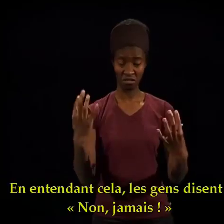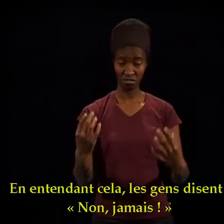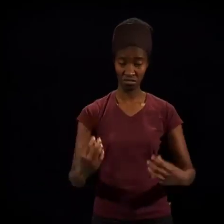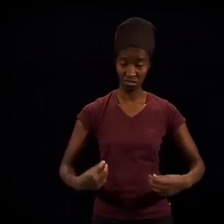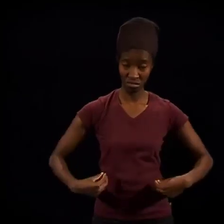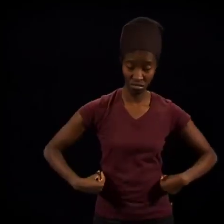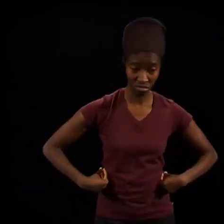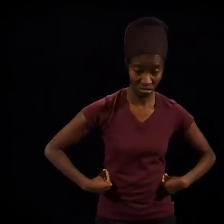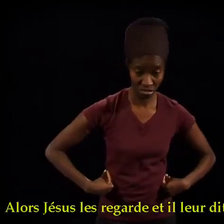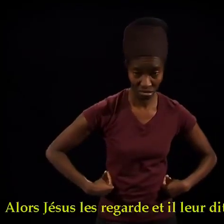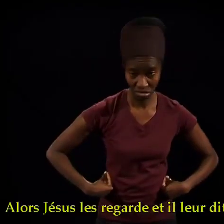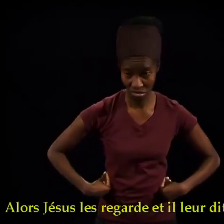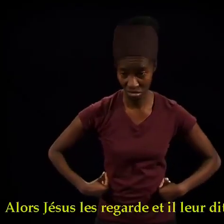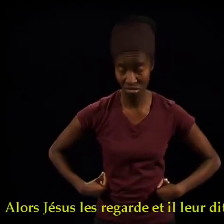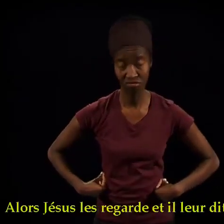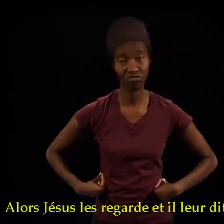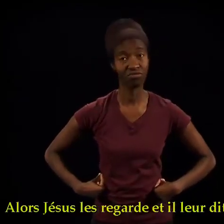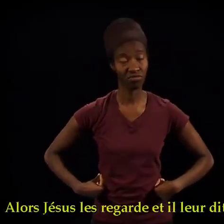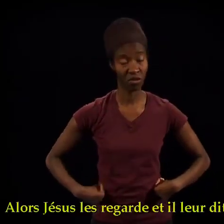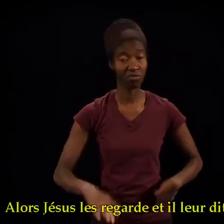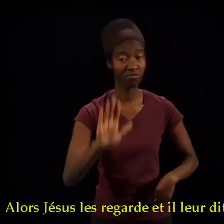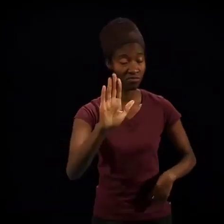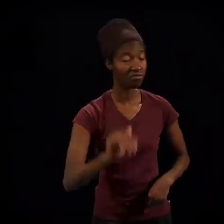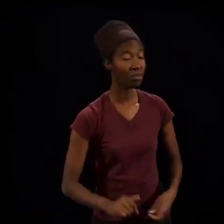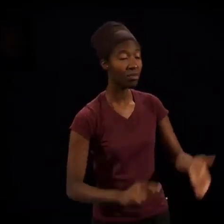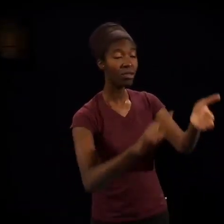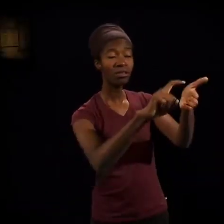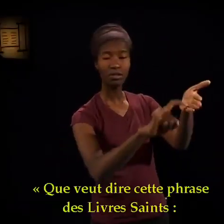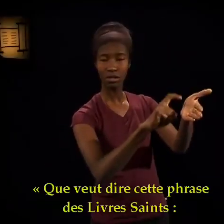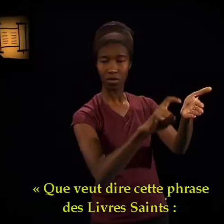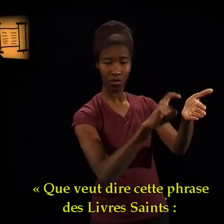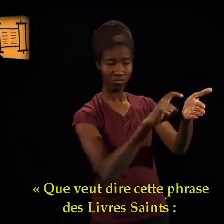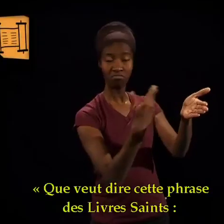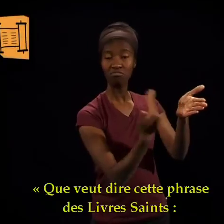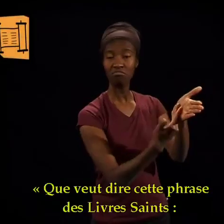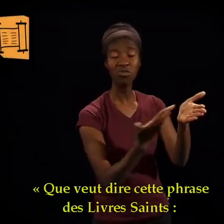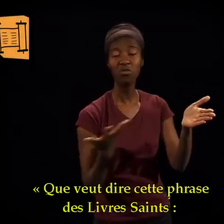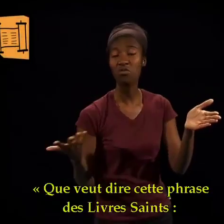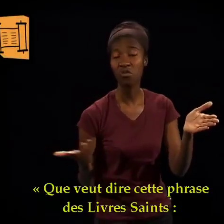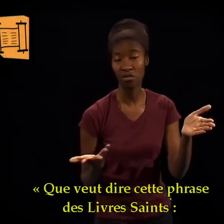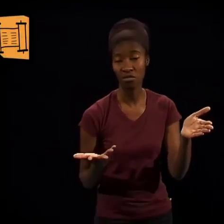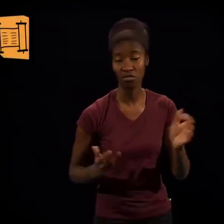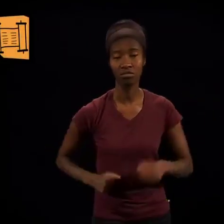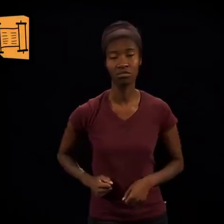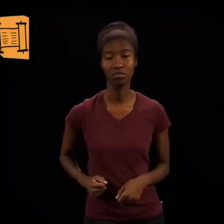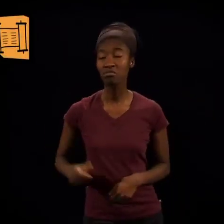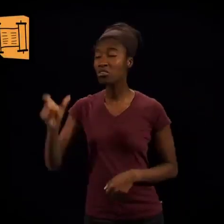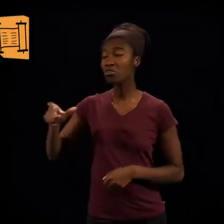Alors Jésus les regarde et il leur dit Que veut dire cette phrase des livres